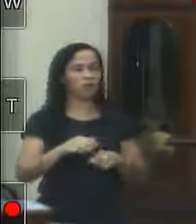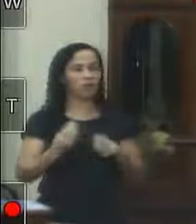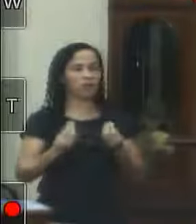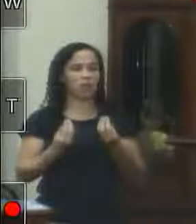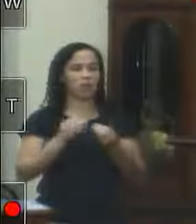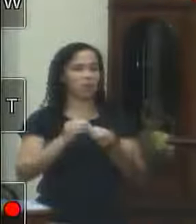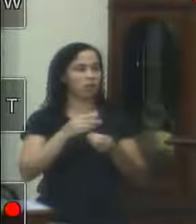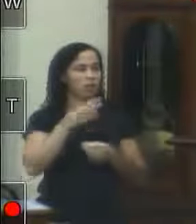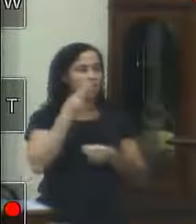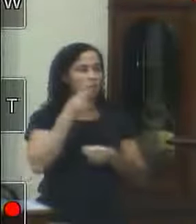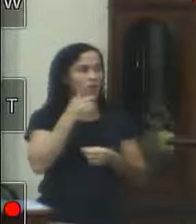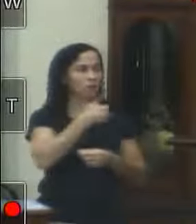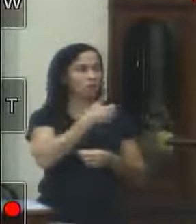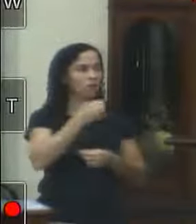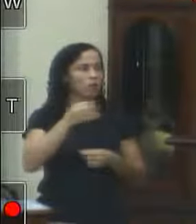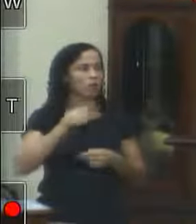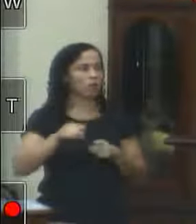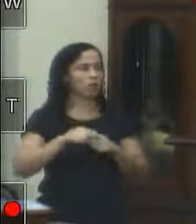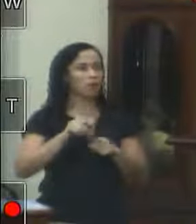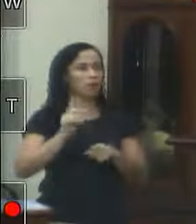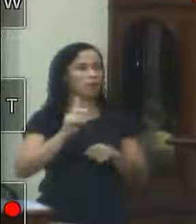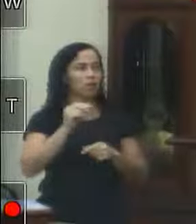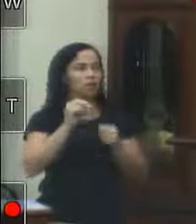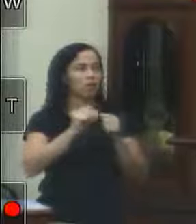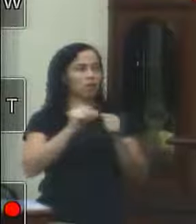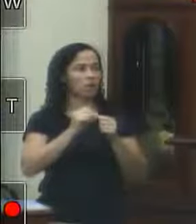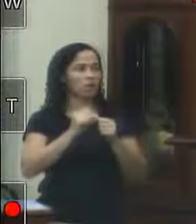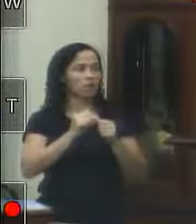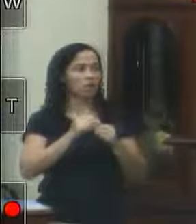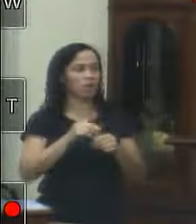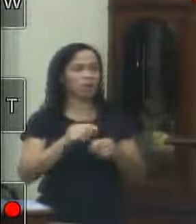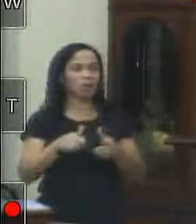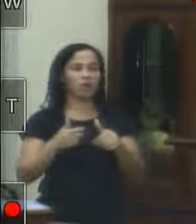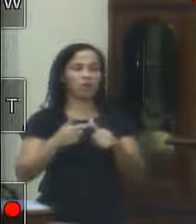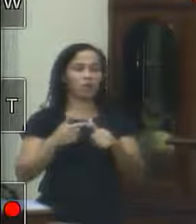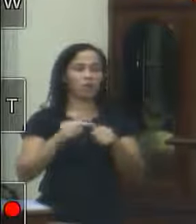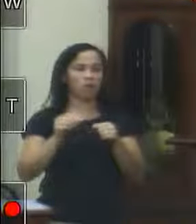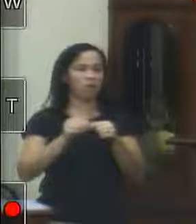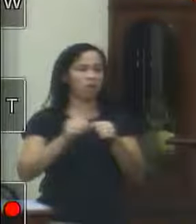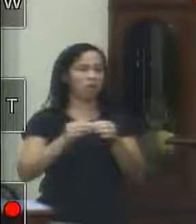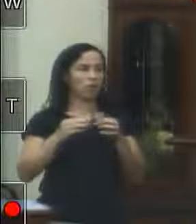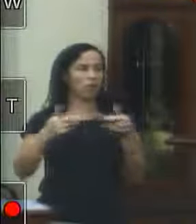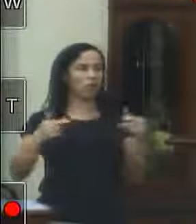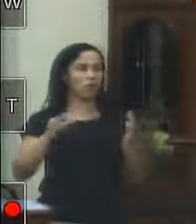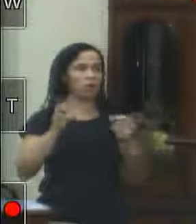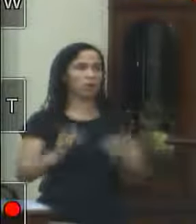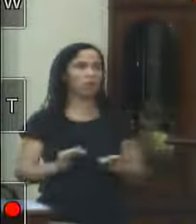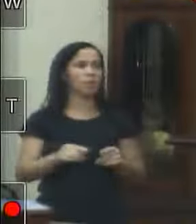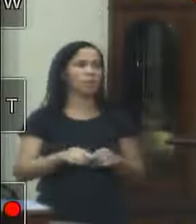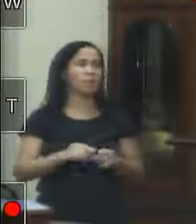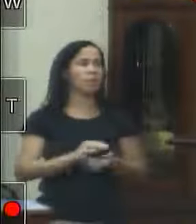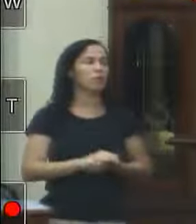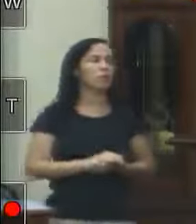eu falei e bravejei o tempo todo. Não se faça isso. Vamos primeiro fazer a coisa certa. Agora, para mim é o seguinte, no